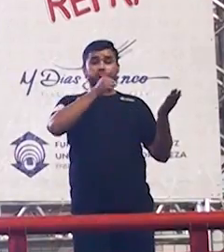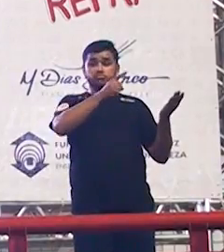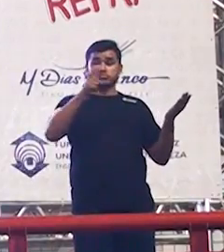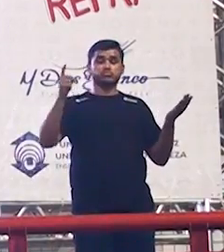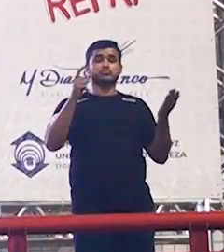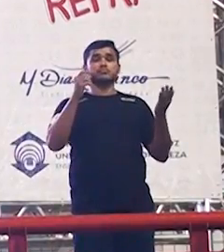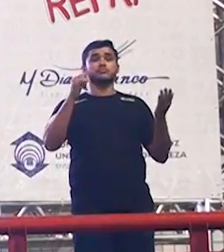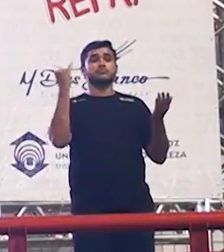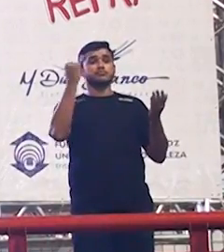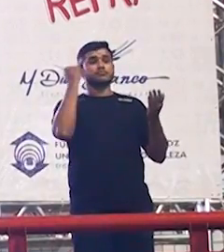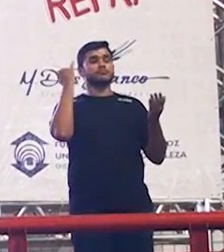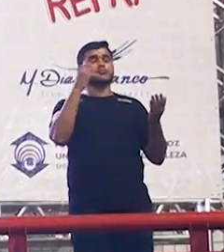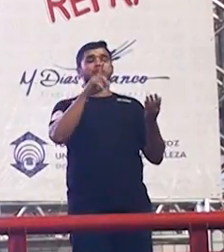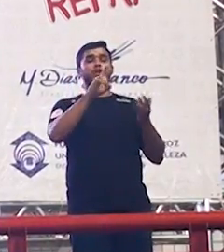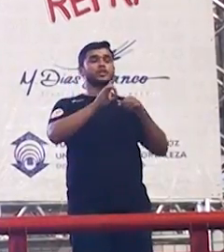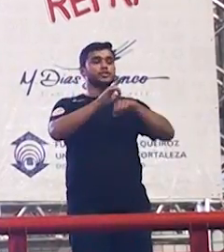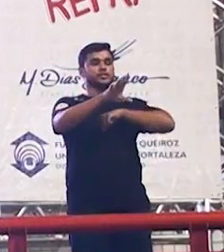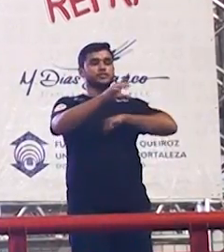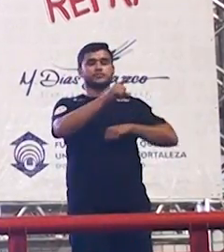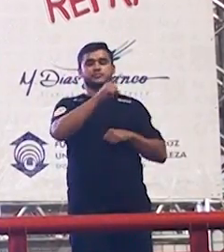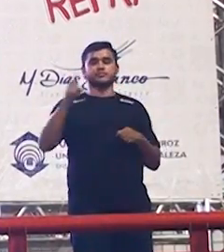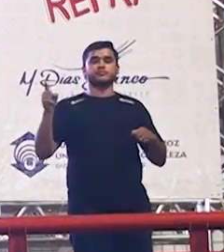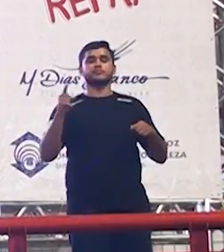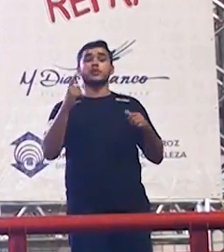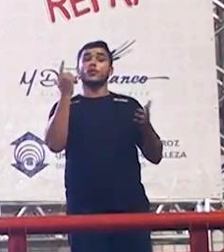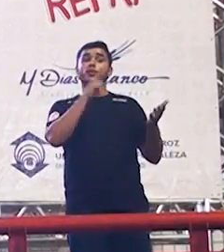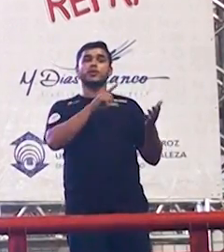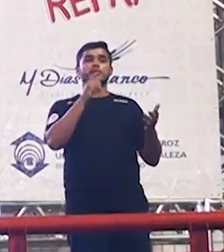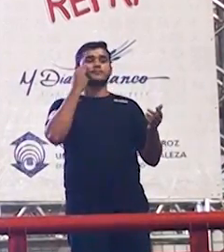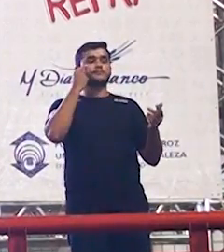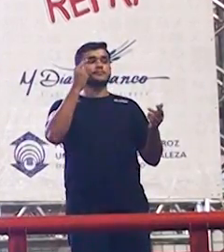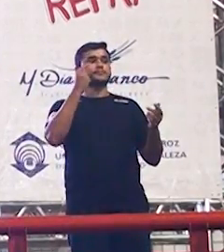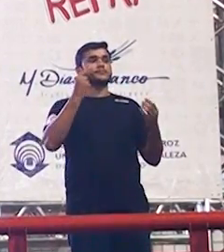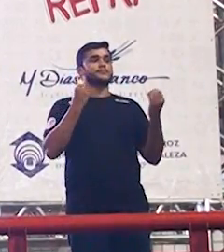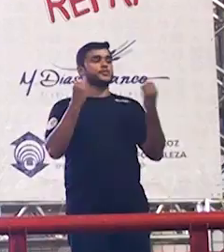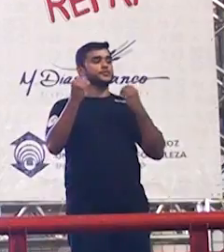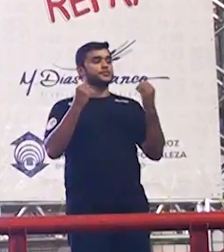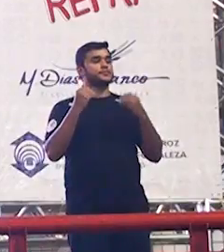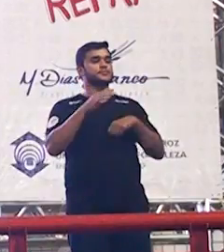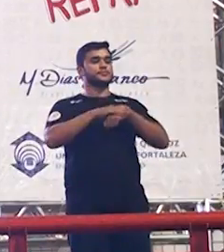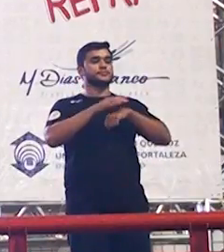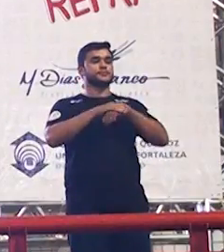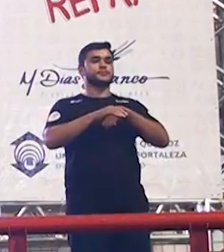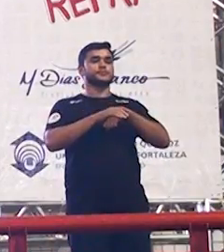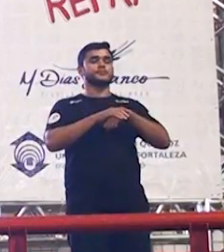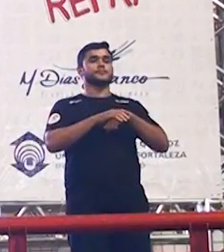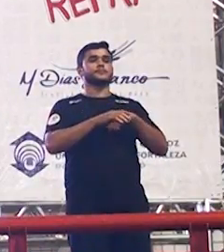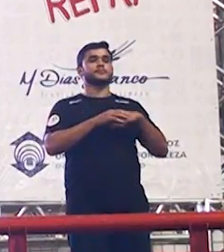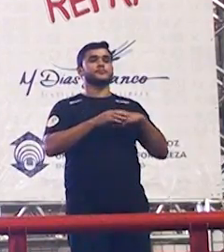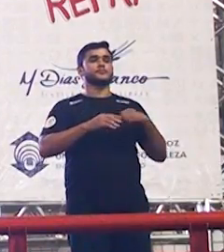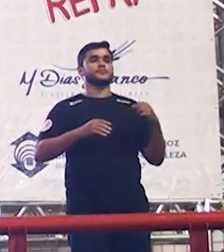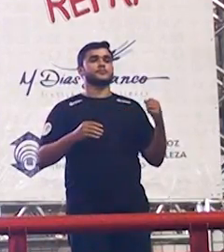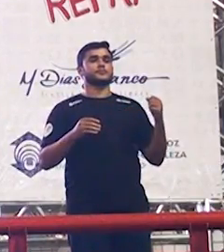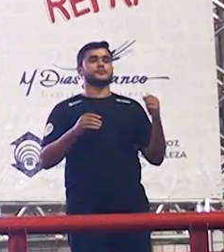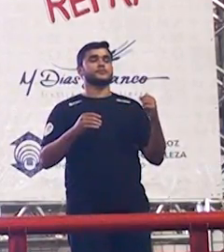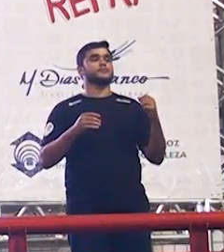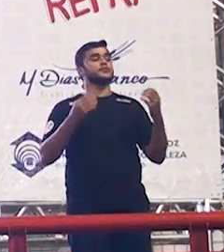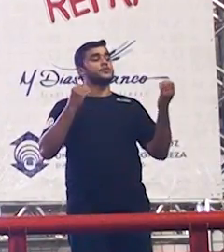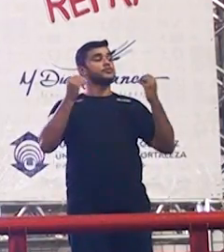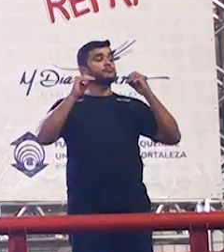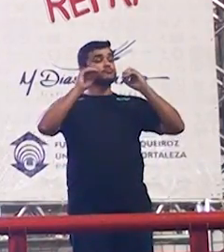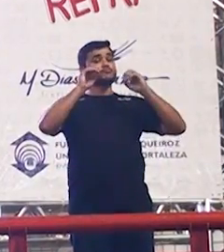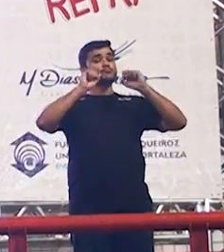anotações, dicas, para que você consiga, à medida que a gente for explanando a parte da